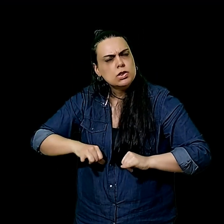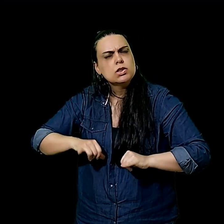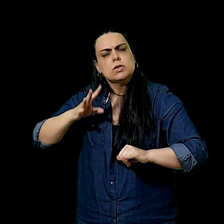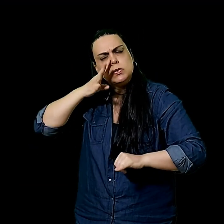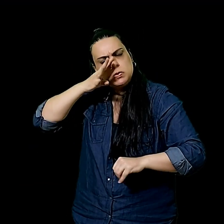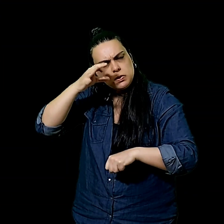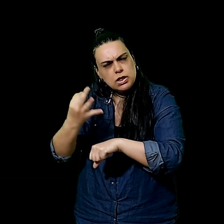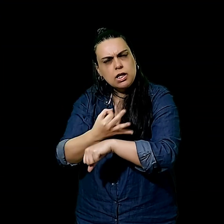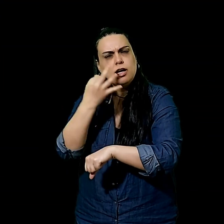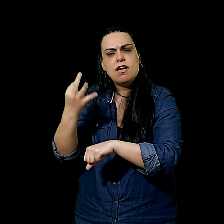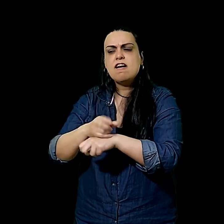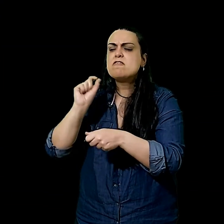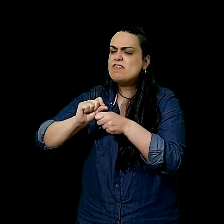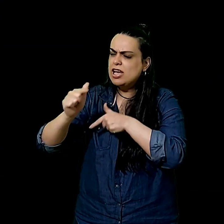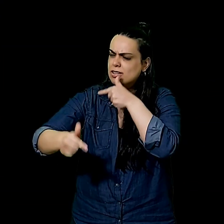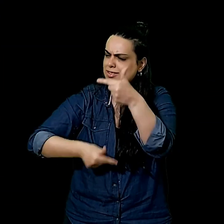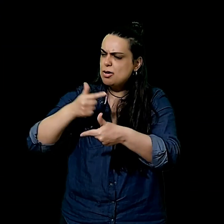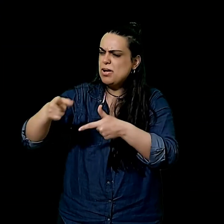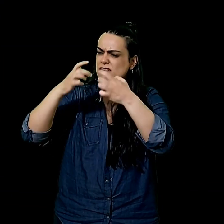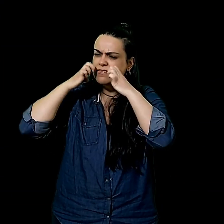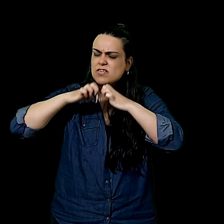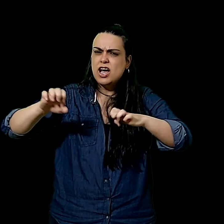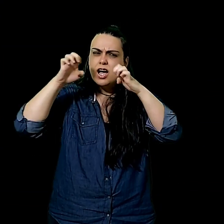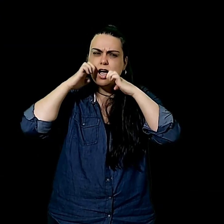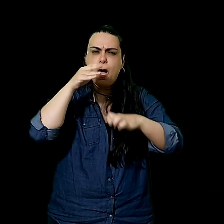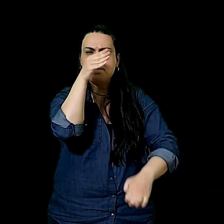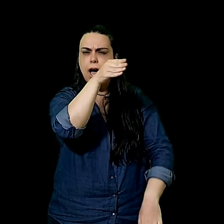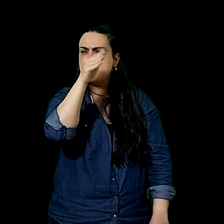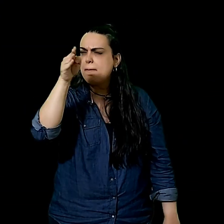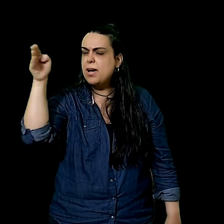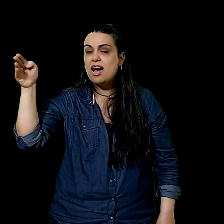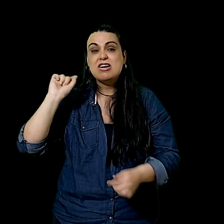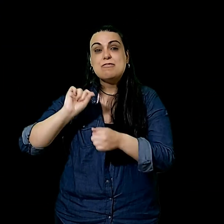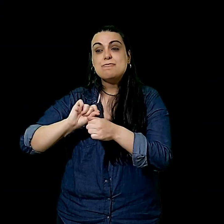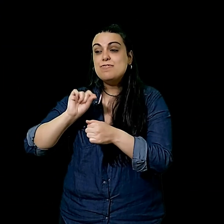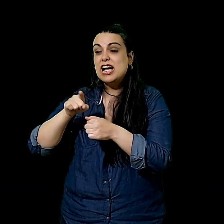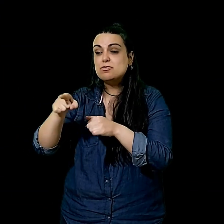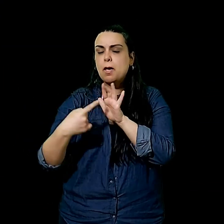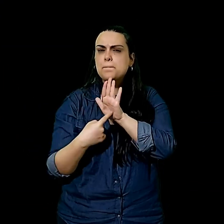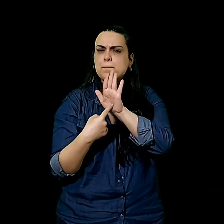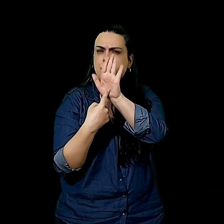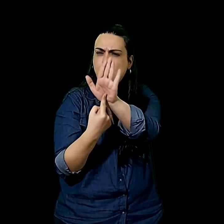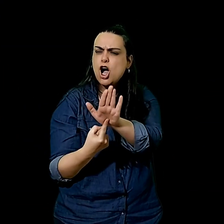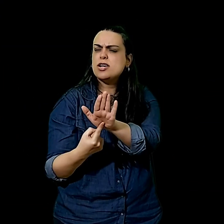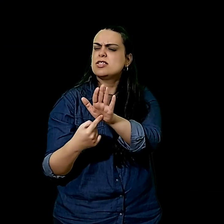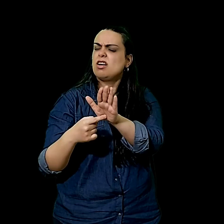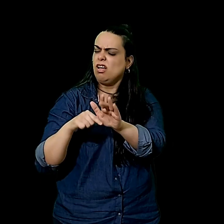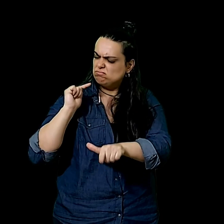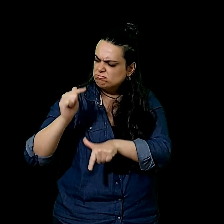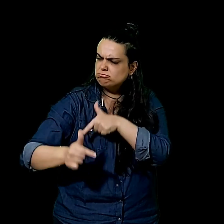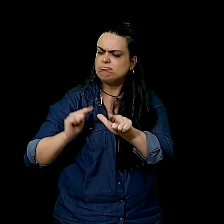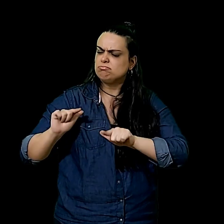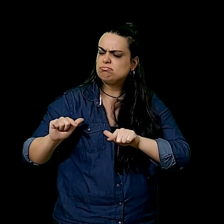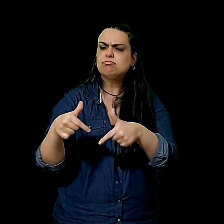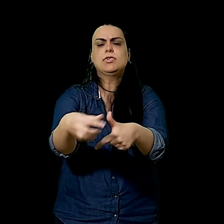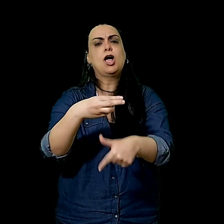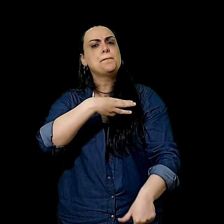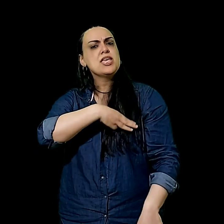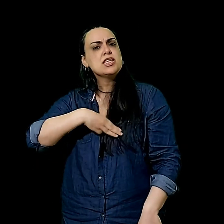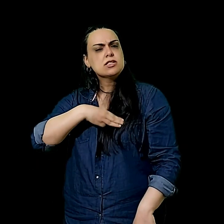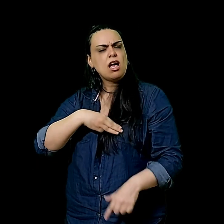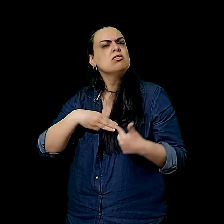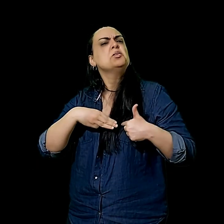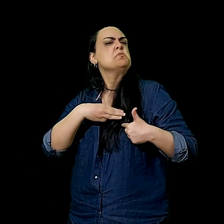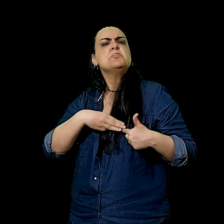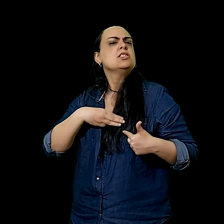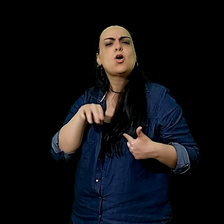obra de um evangelista, faz plena demonstração do ministério. Que ministério, gente?